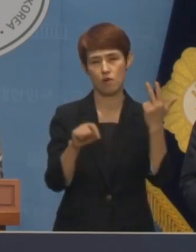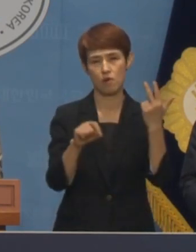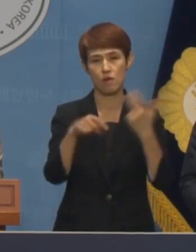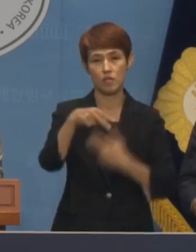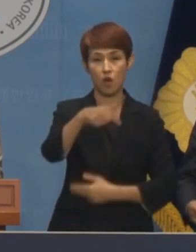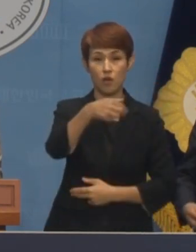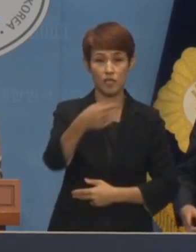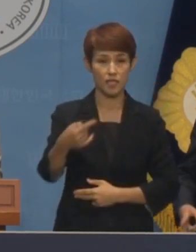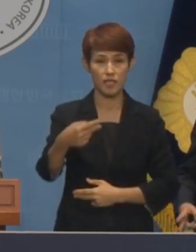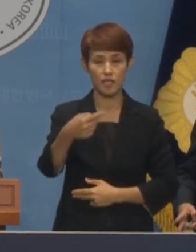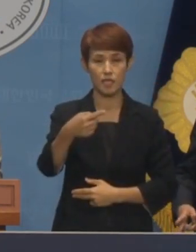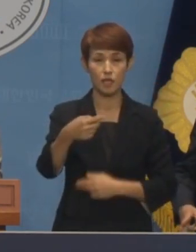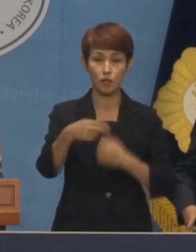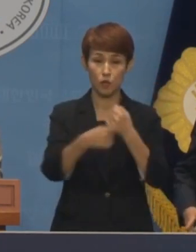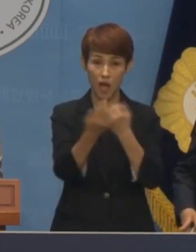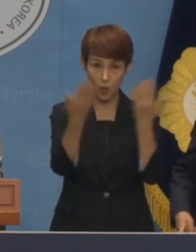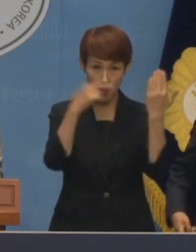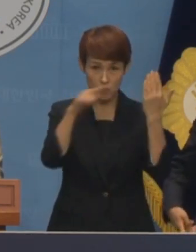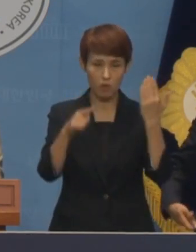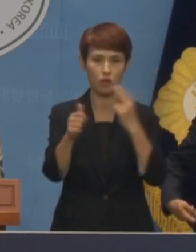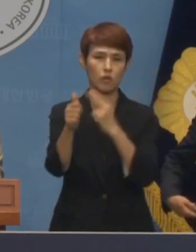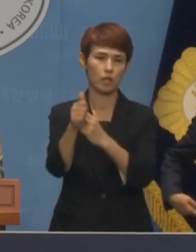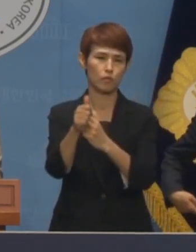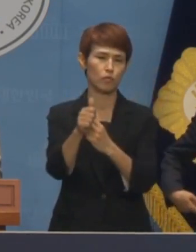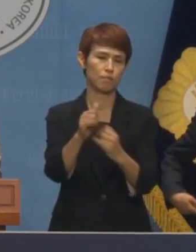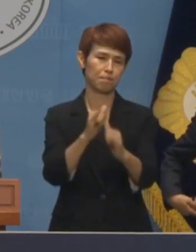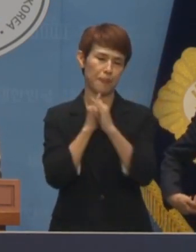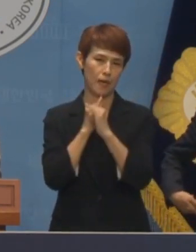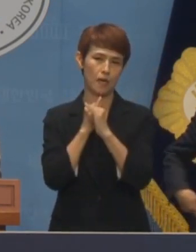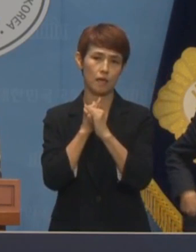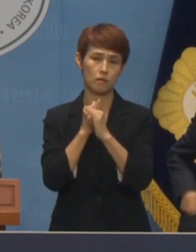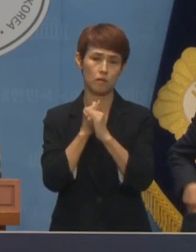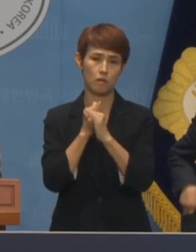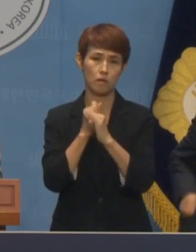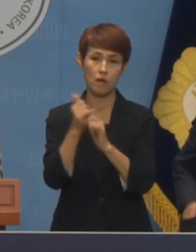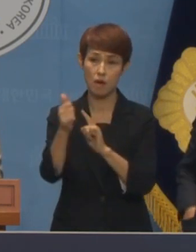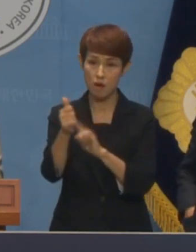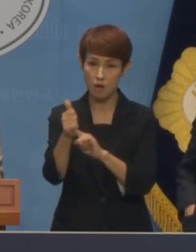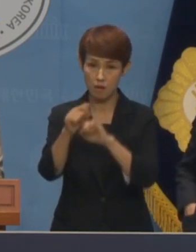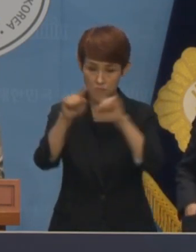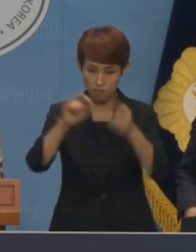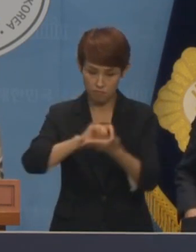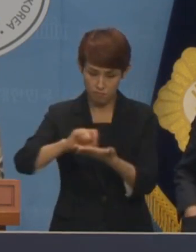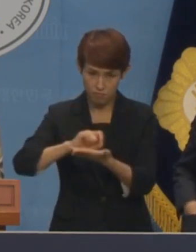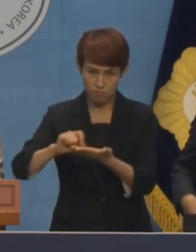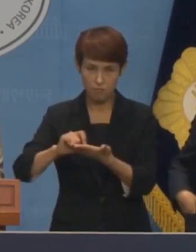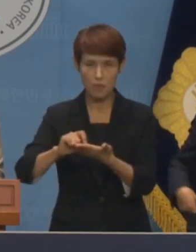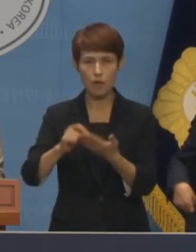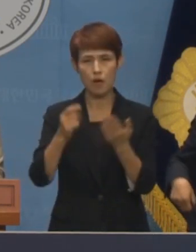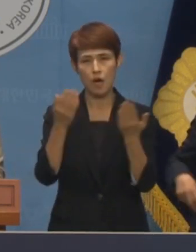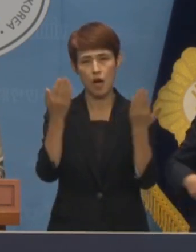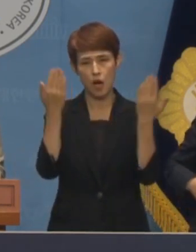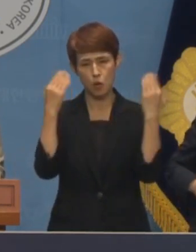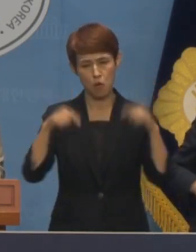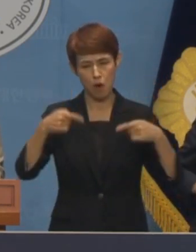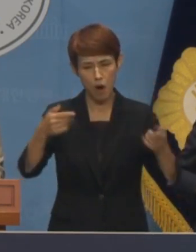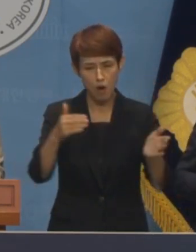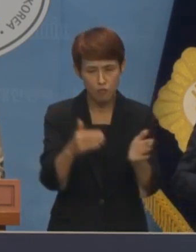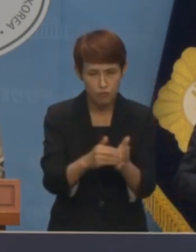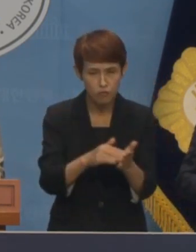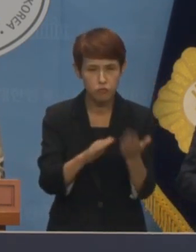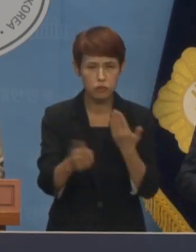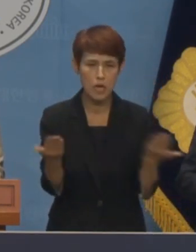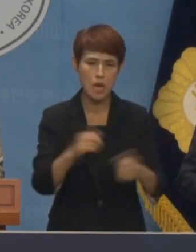서희초에서 선생님 한 분이 돌아가셨습니다. 돌아가신 선생님의 일기장에는 출근 후 업무 폭탄,